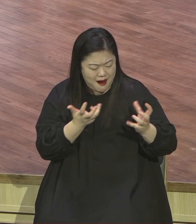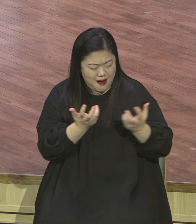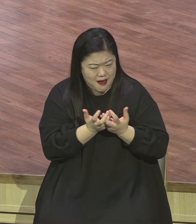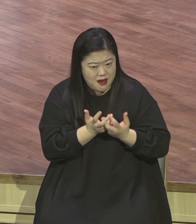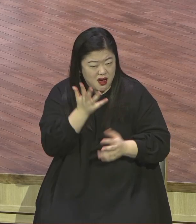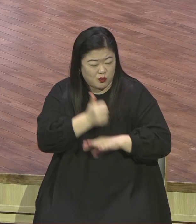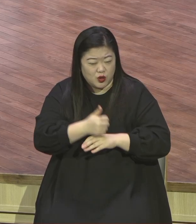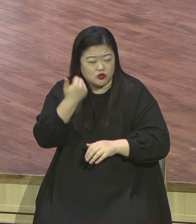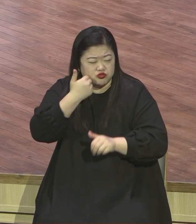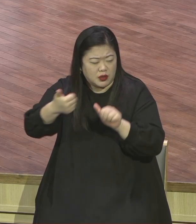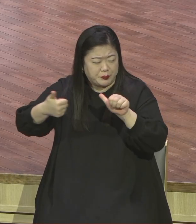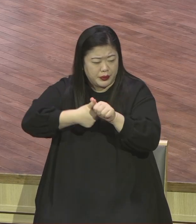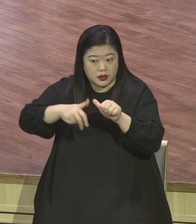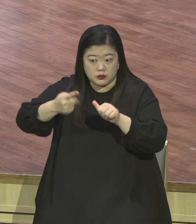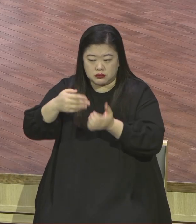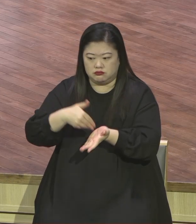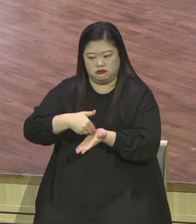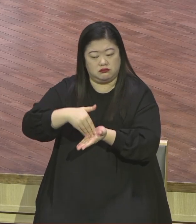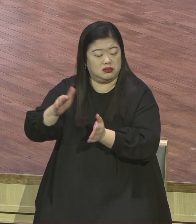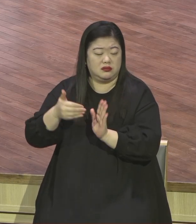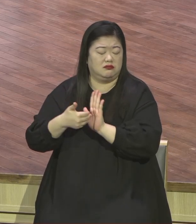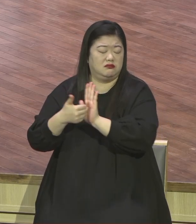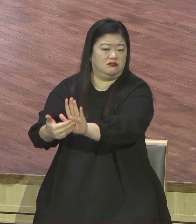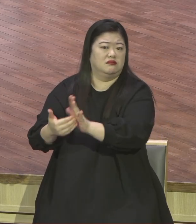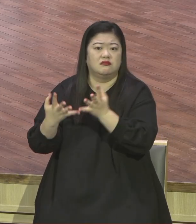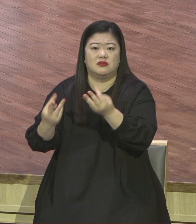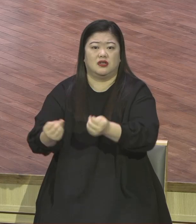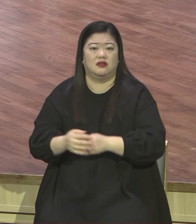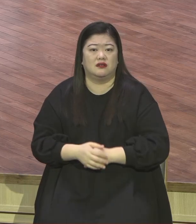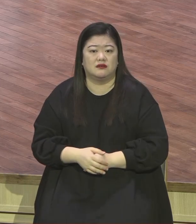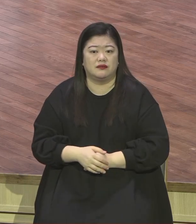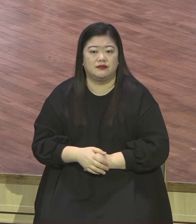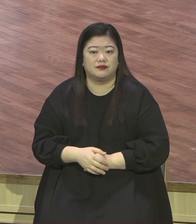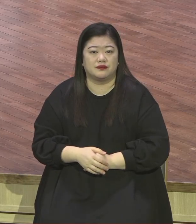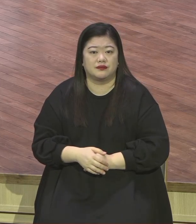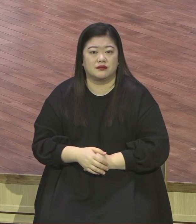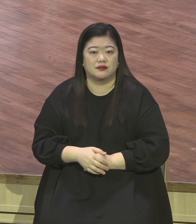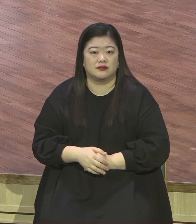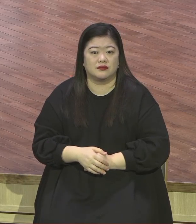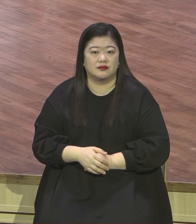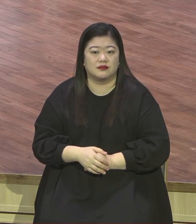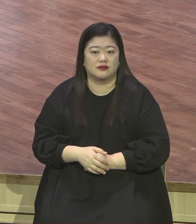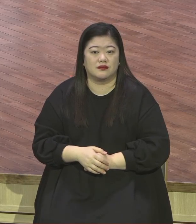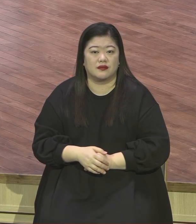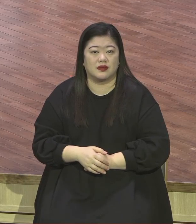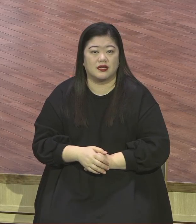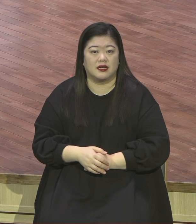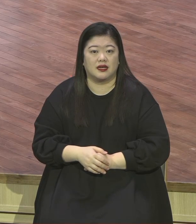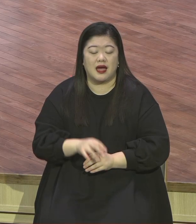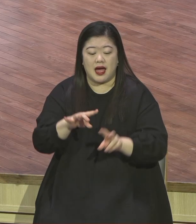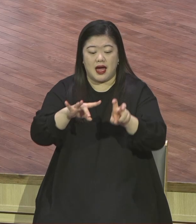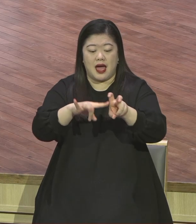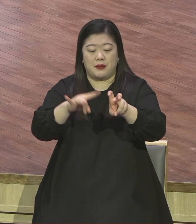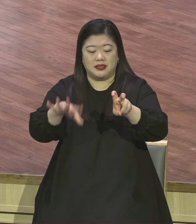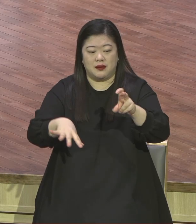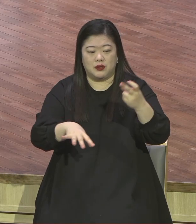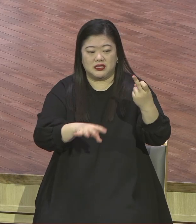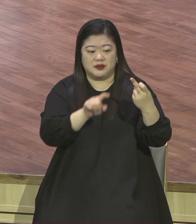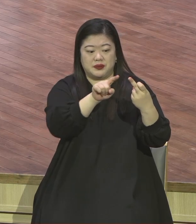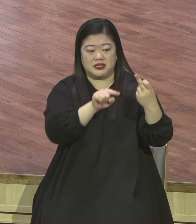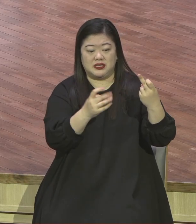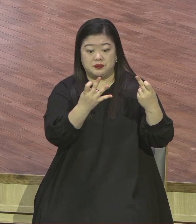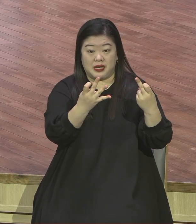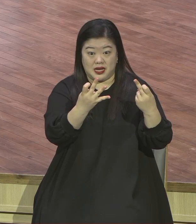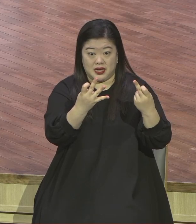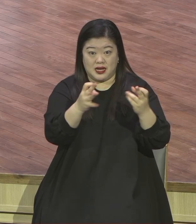14절에도 보면 예수님을 꼬투리 잡으려다가 실패한 후에 나가서 뭐라고 합니까? 어떻게 하면 저 예수를 잡아